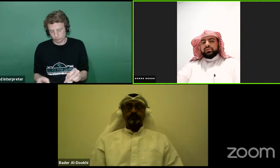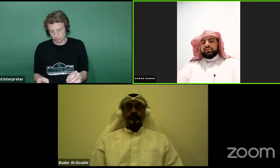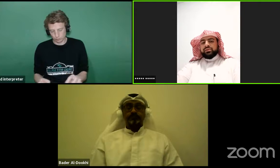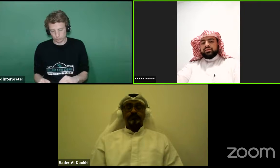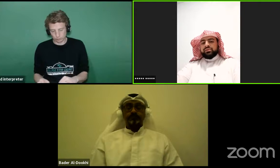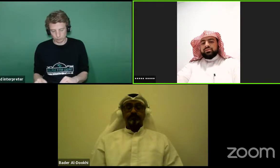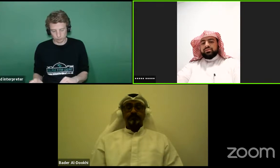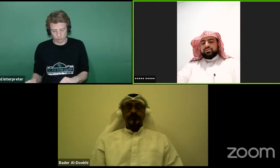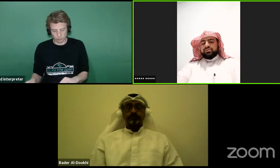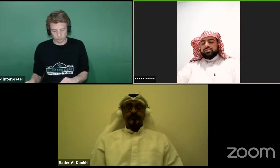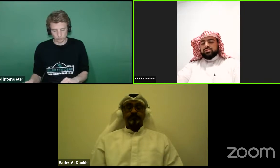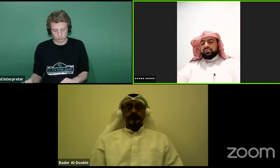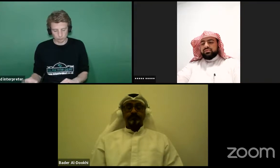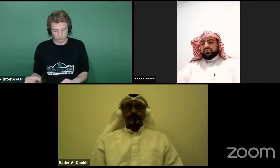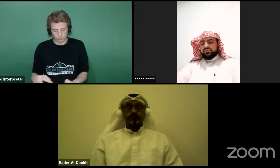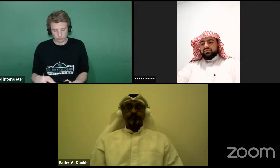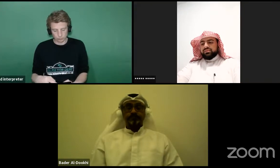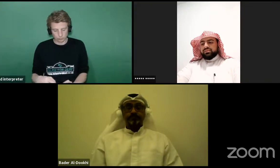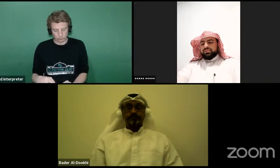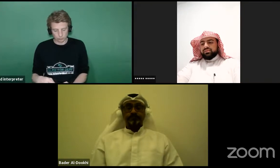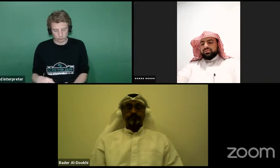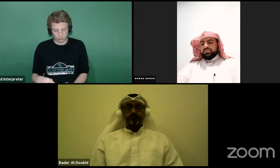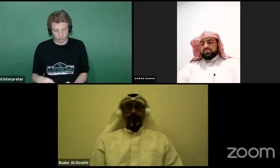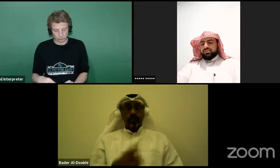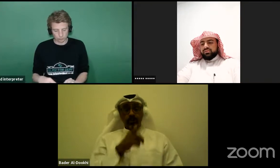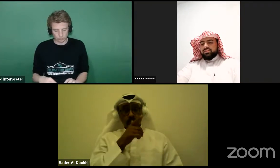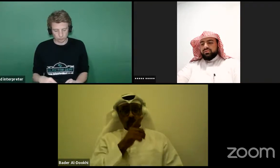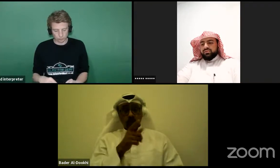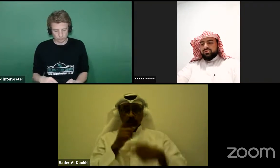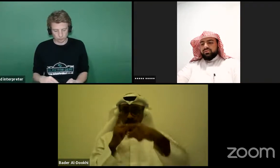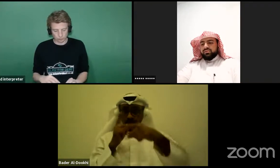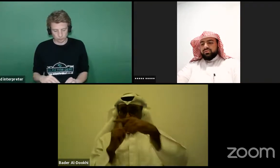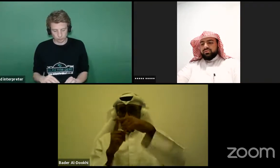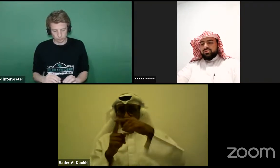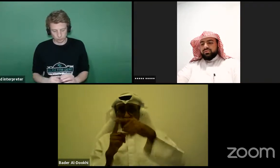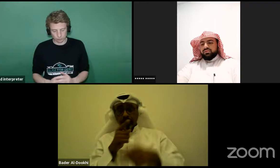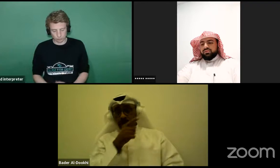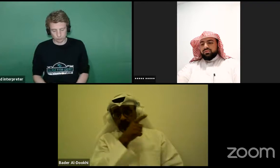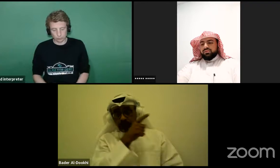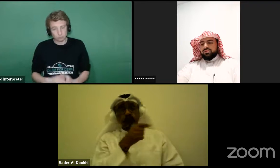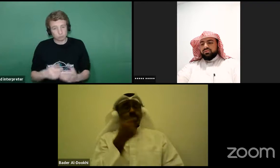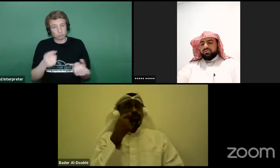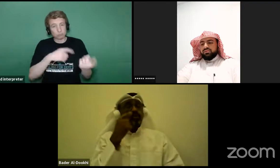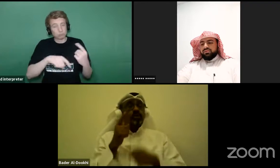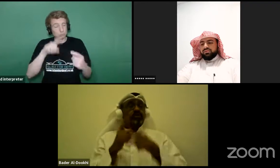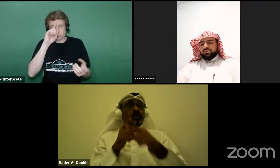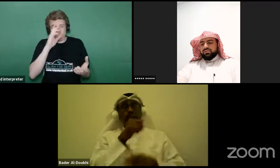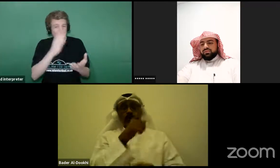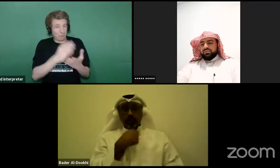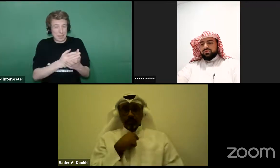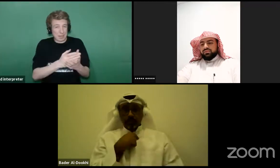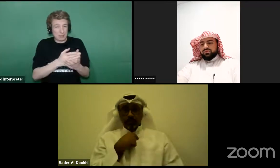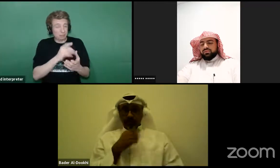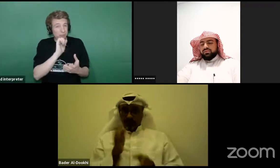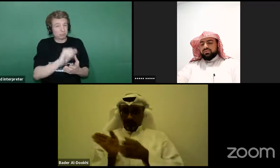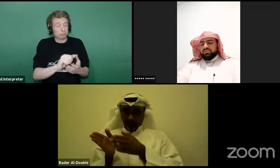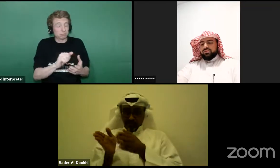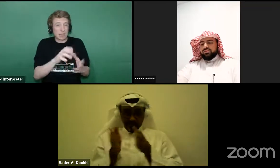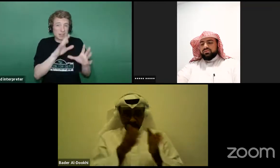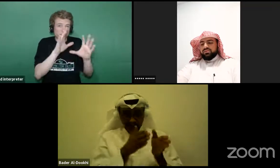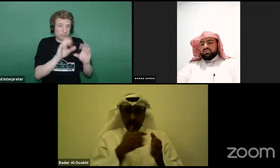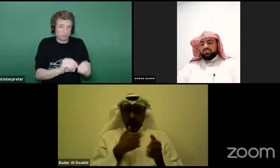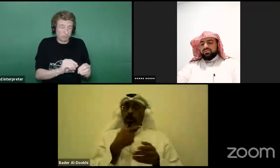الأولين. Say to those who have disbelieved, if they cease from disbelief, their past will be